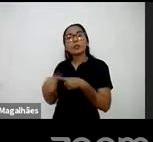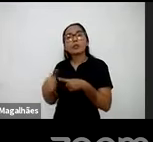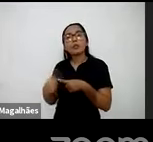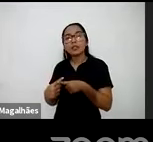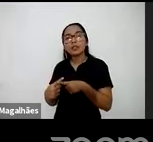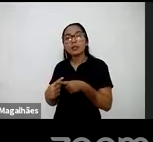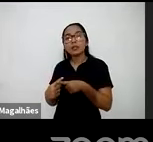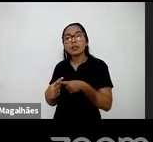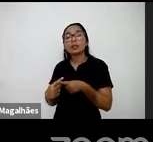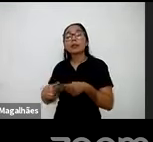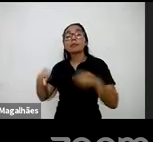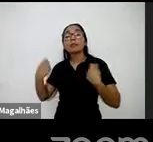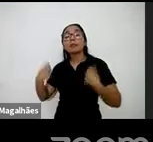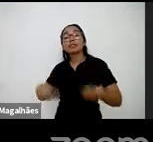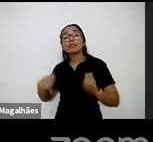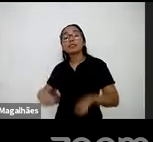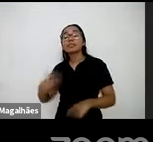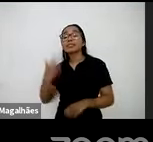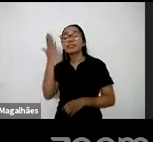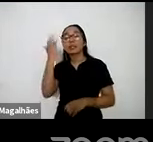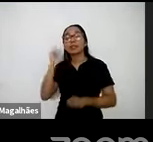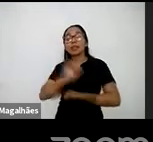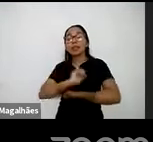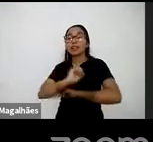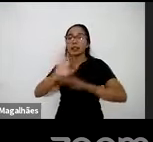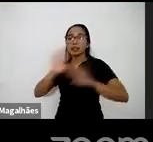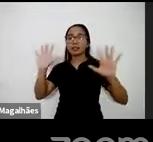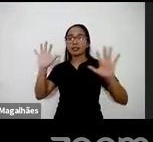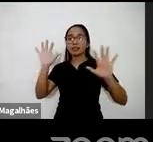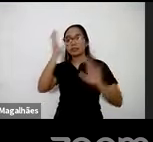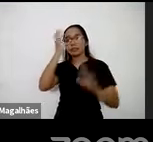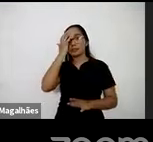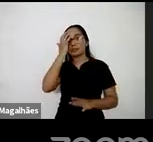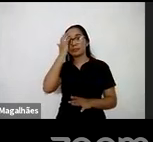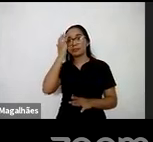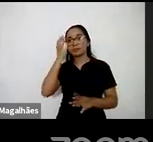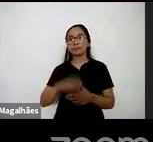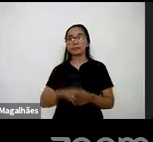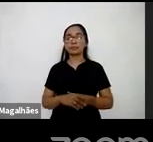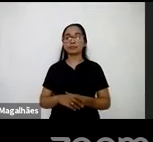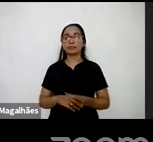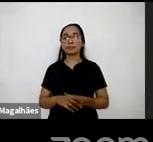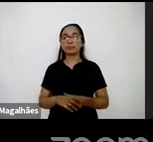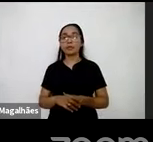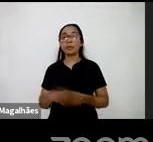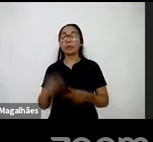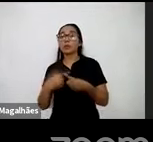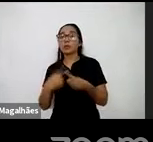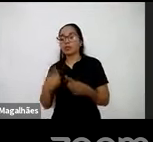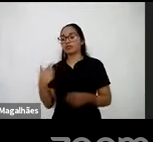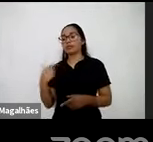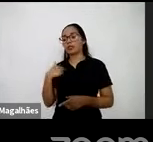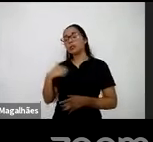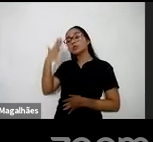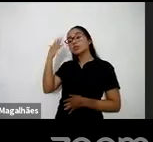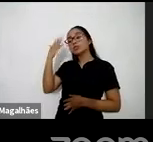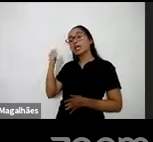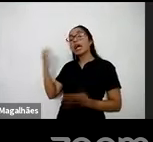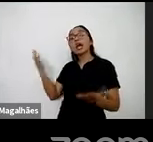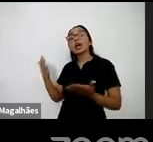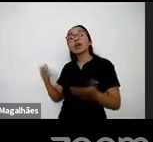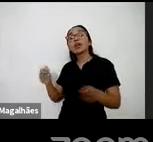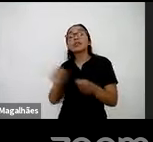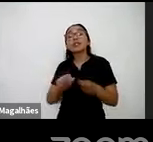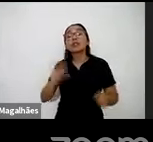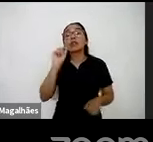pessoa uma qualidade de atenção que possa responder à sua demanda, que aí é o que nós trazemos como um conceito